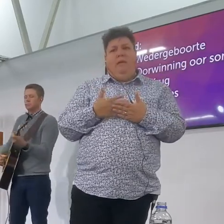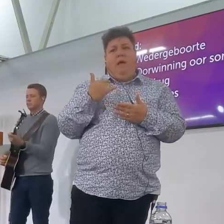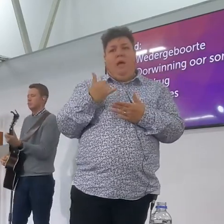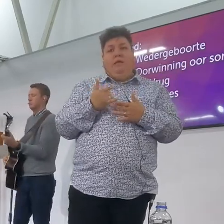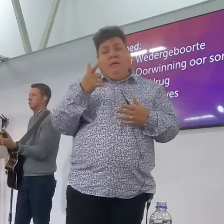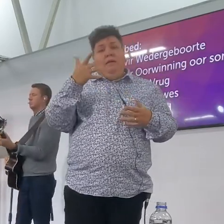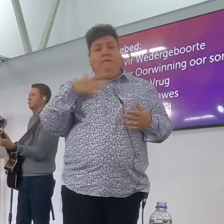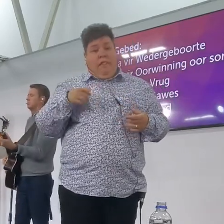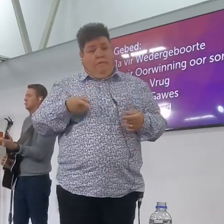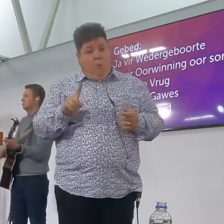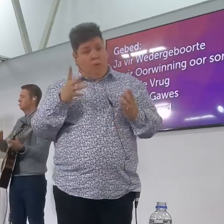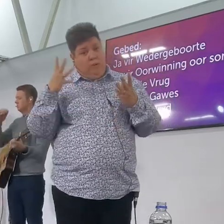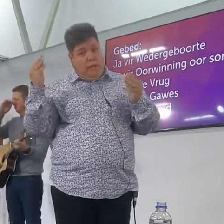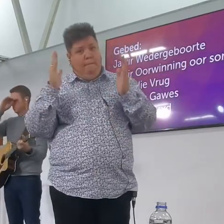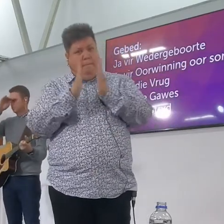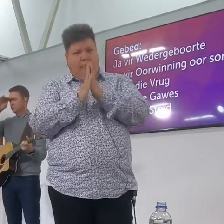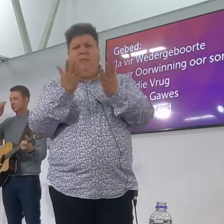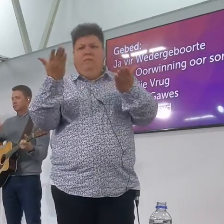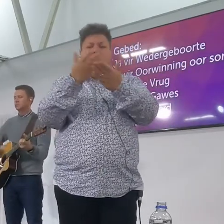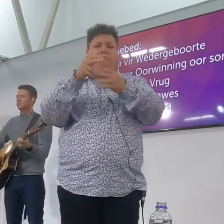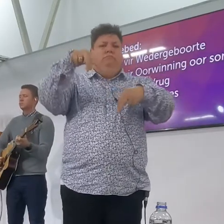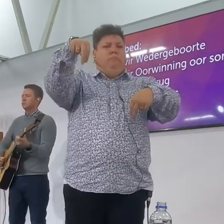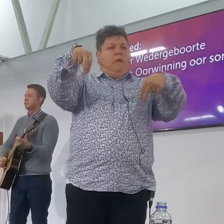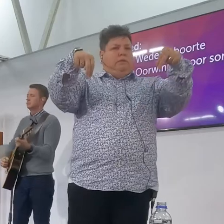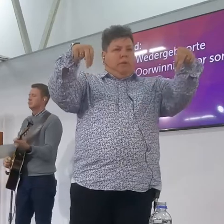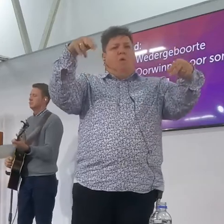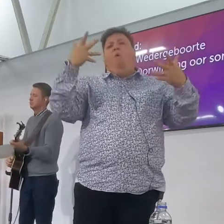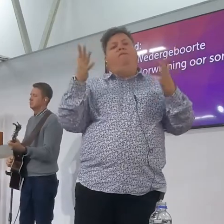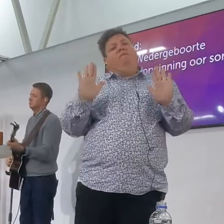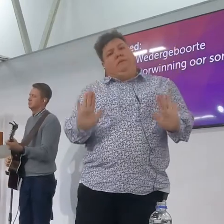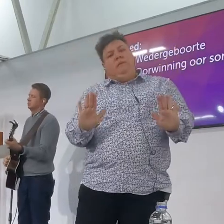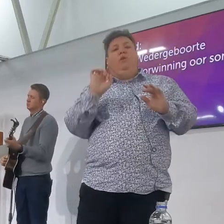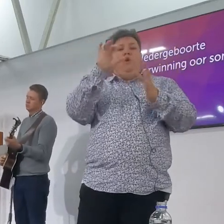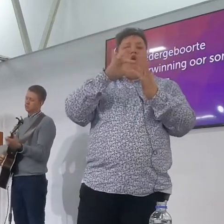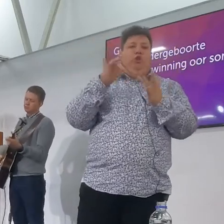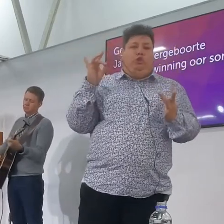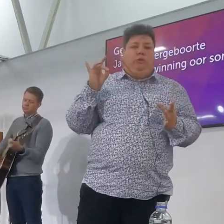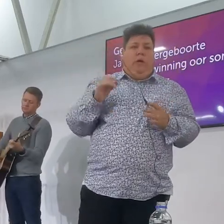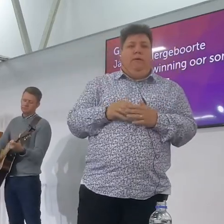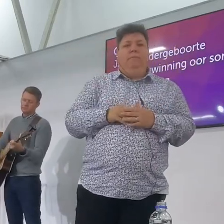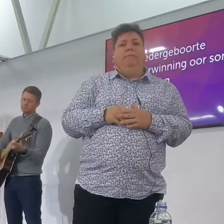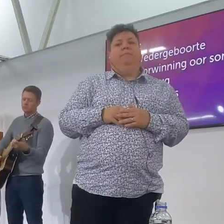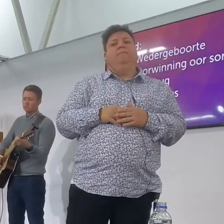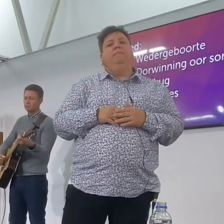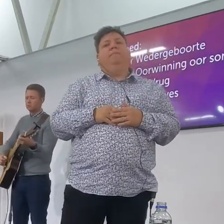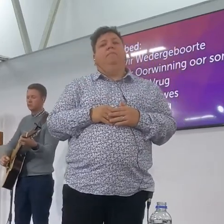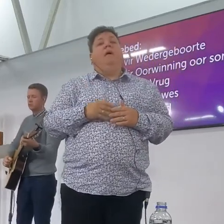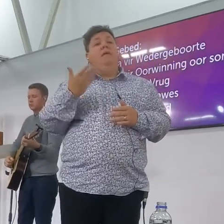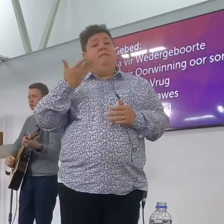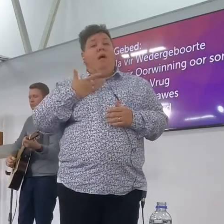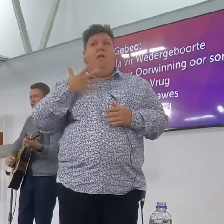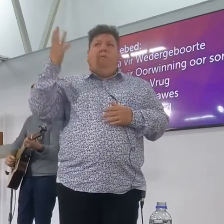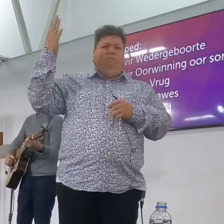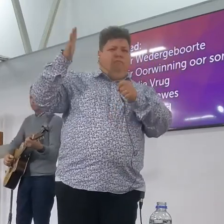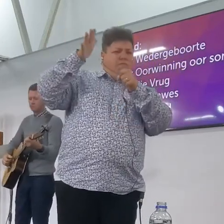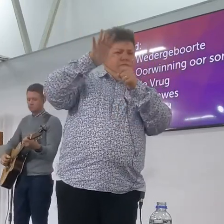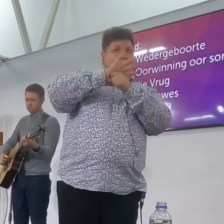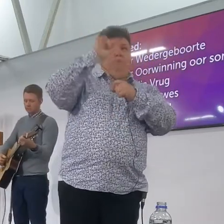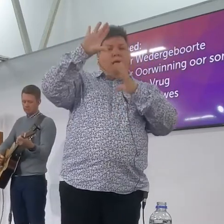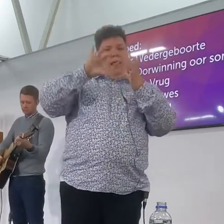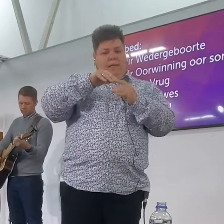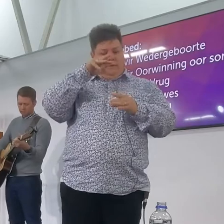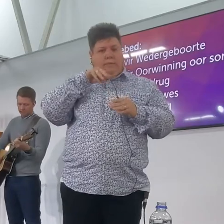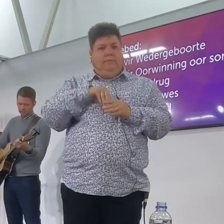wil bid saam met my, staan op net daar waar jy is. Dis 'n eenvoudige gebed. En sê, Vader, kom vul my met die Heilige